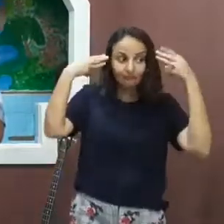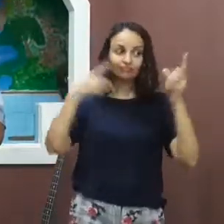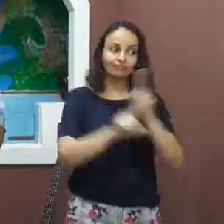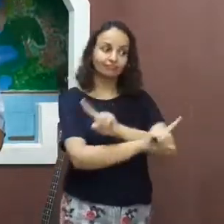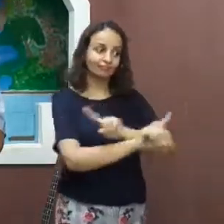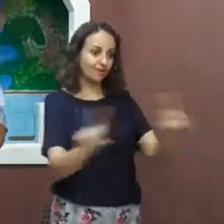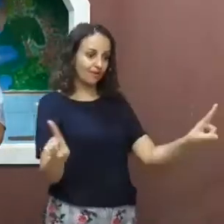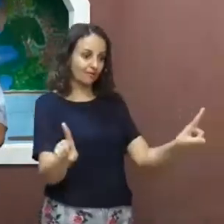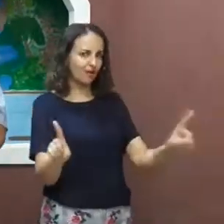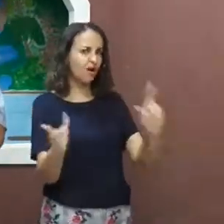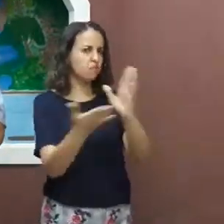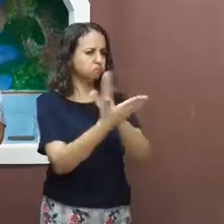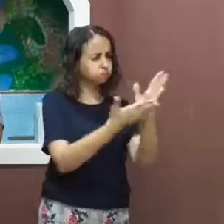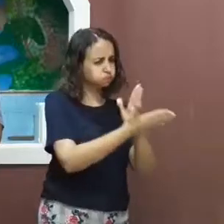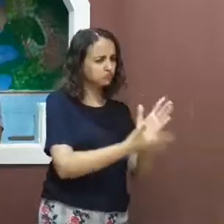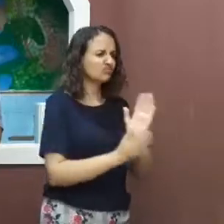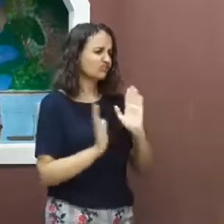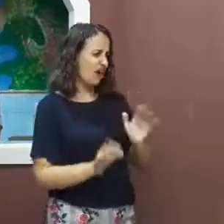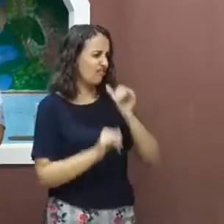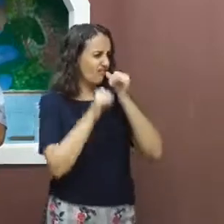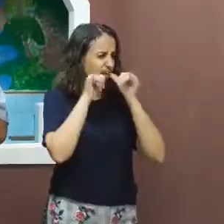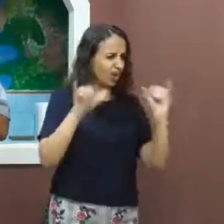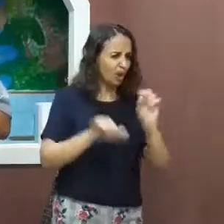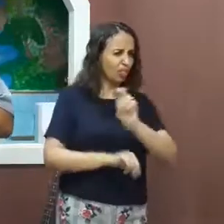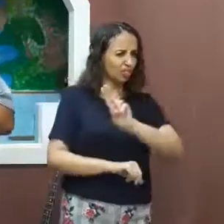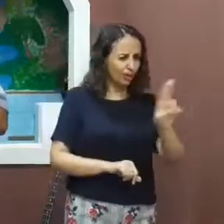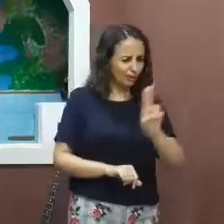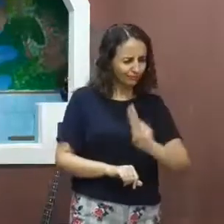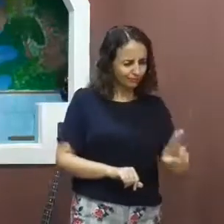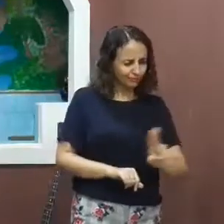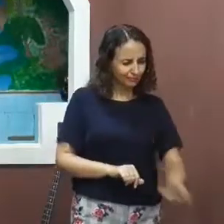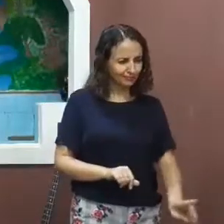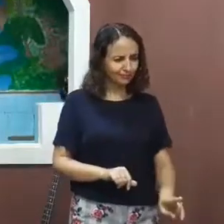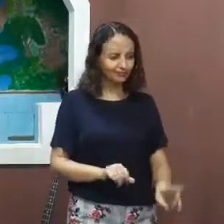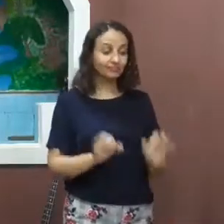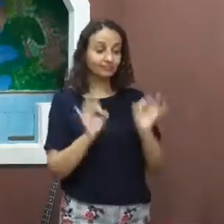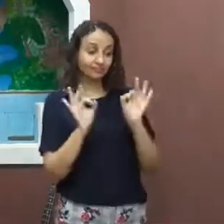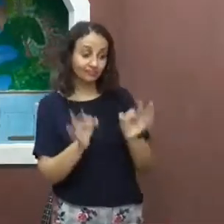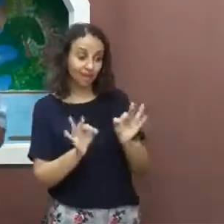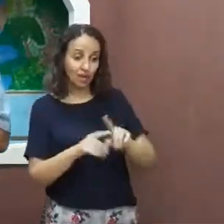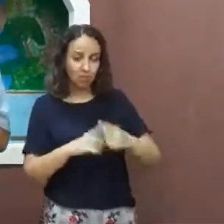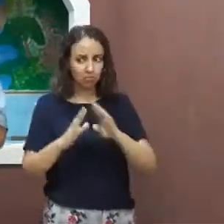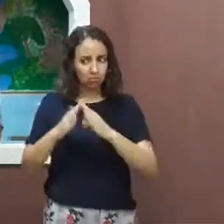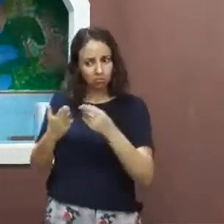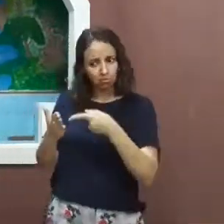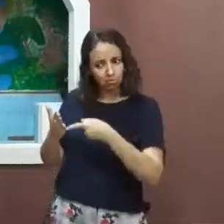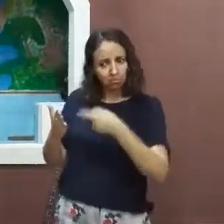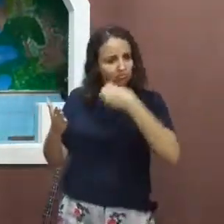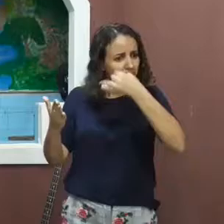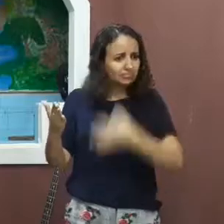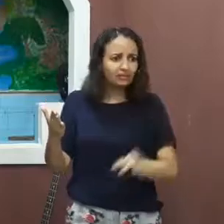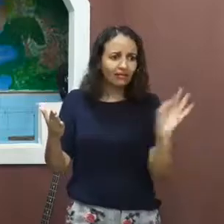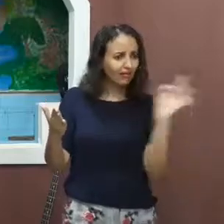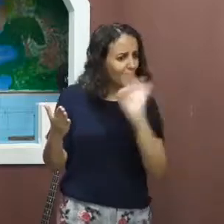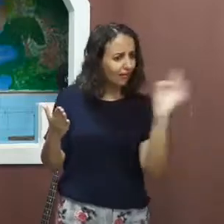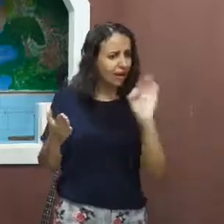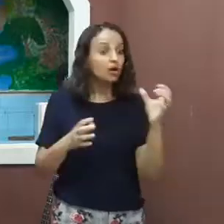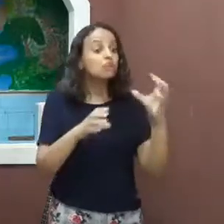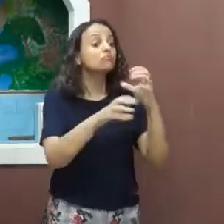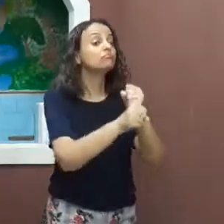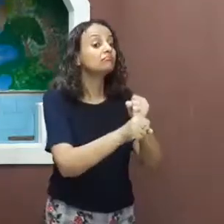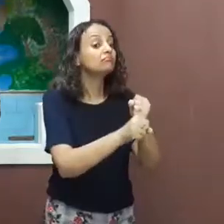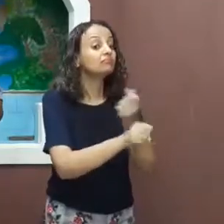né? Belchior, Baltazar e o outro que eu não lembro. Mas a Bíblia não coloca nome e a Bíblia não fala a quantidade.